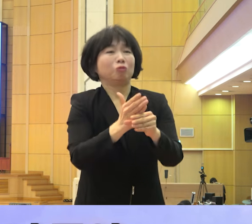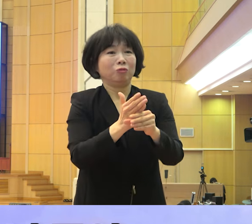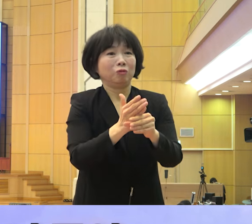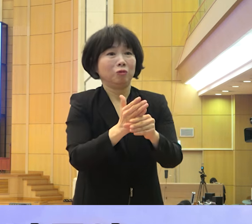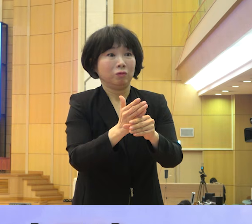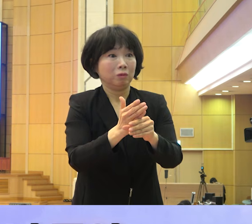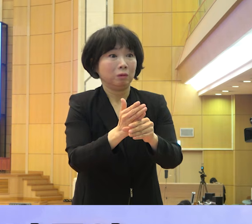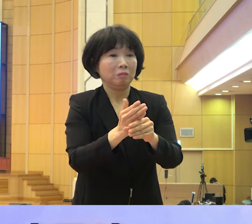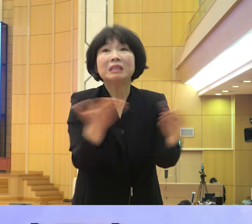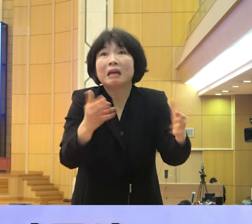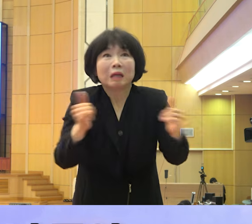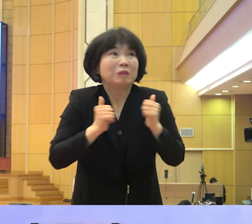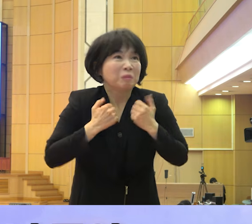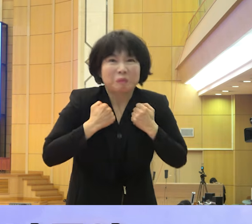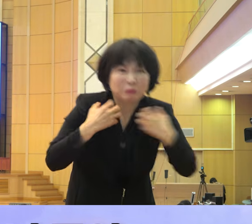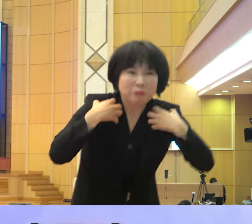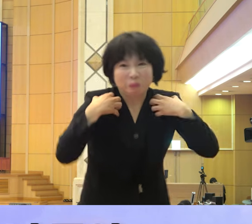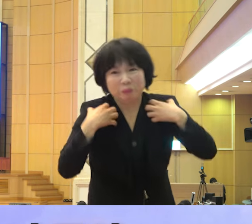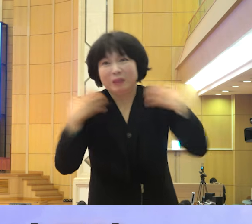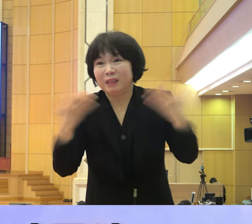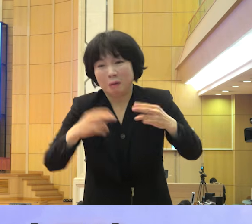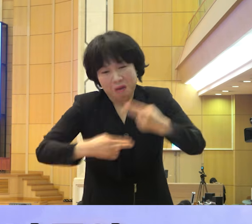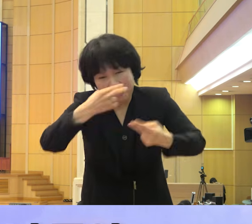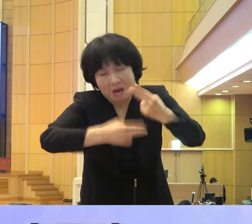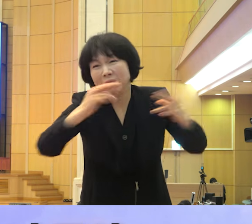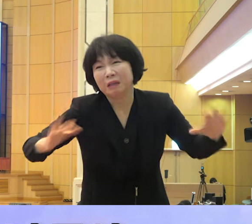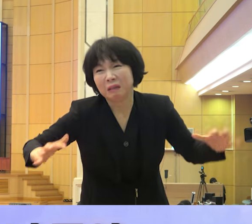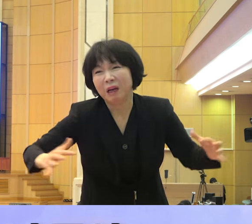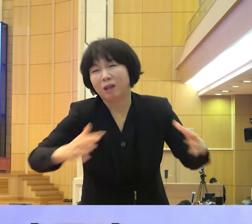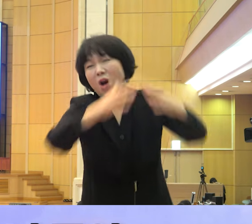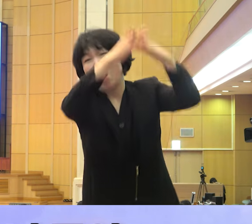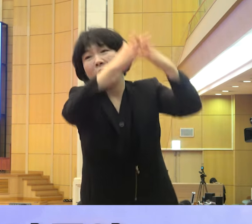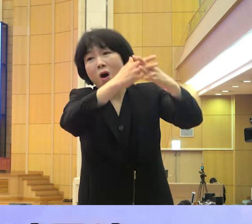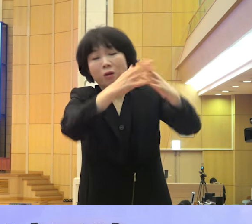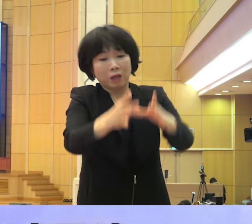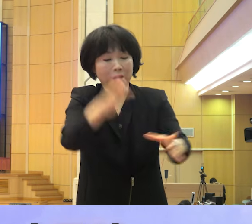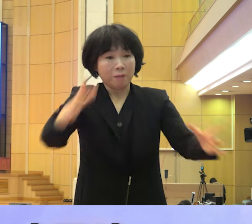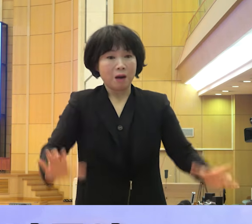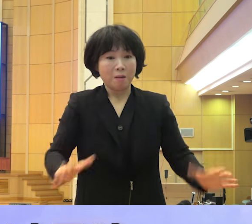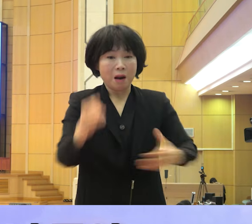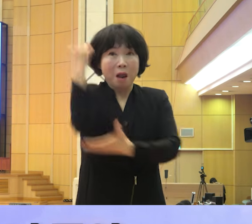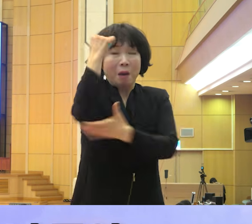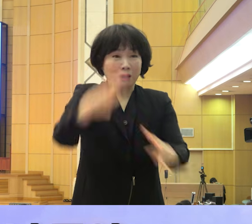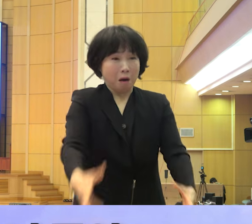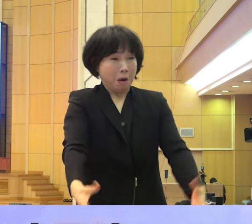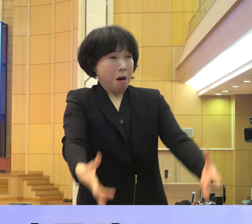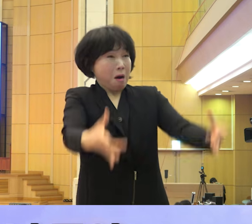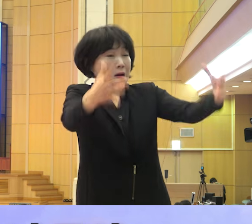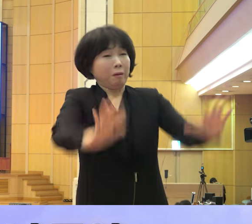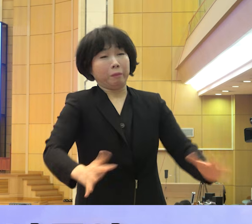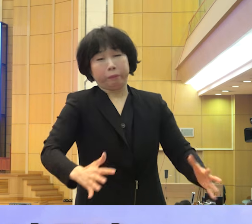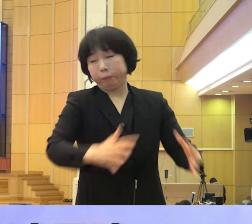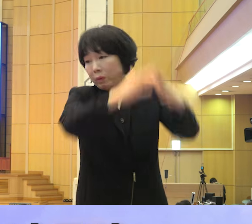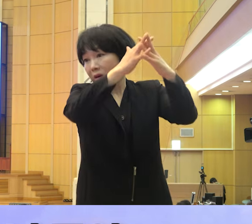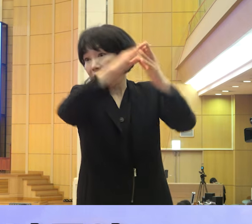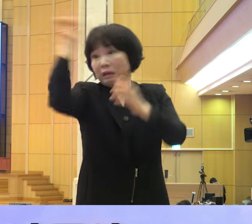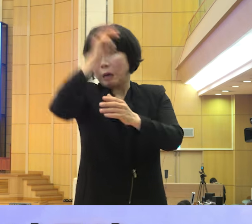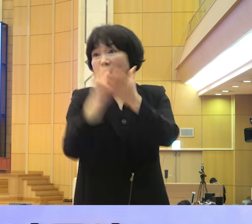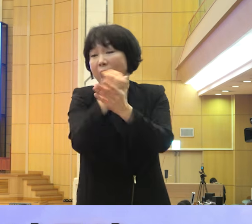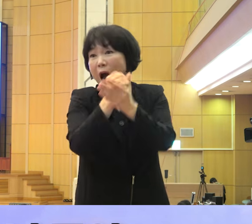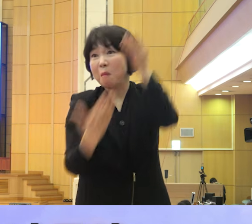단층 건물이지 그렇게 고층 건물이 없는데, 망대는 좀 고층으로 지었잖아요. 망대가 무너진